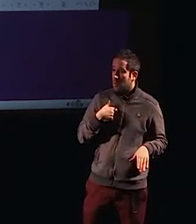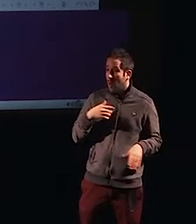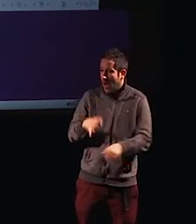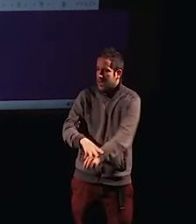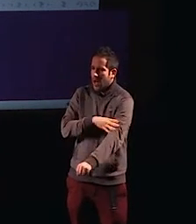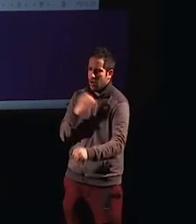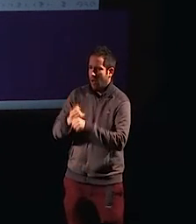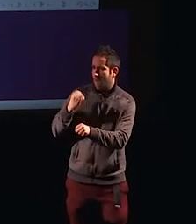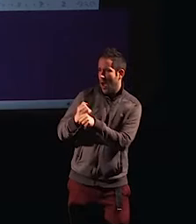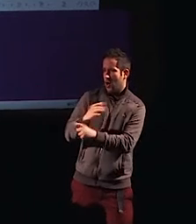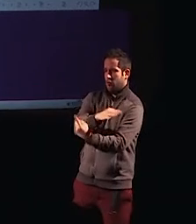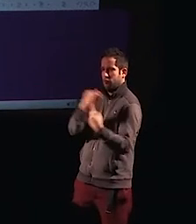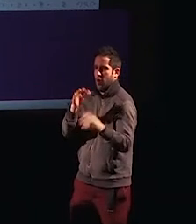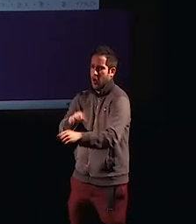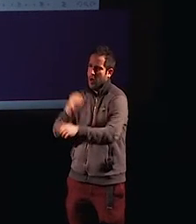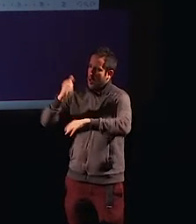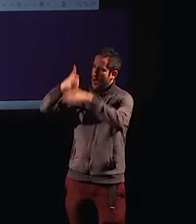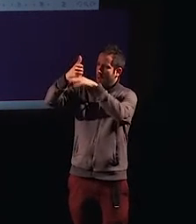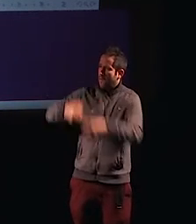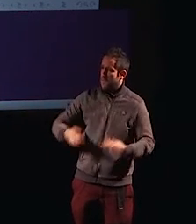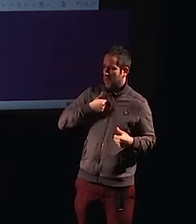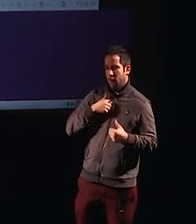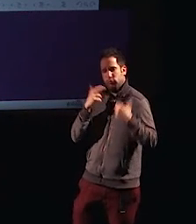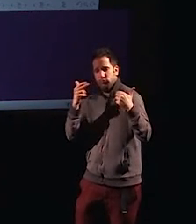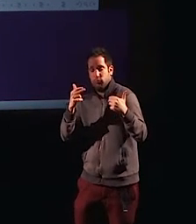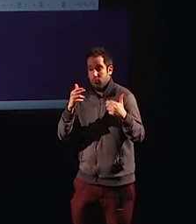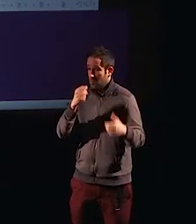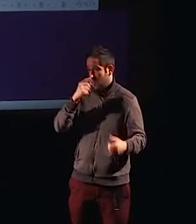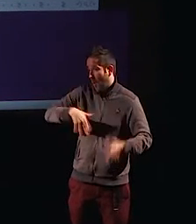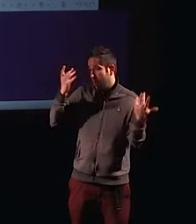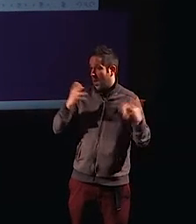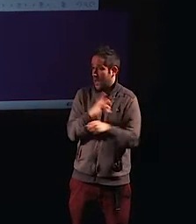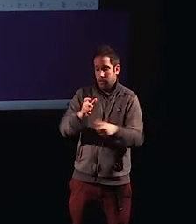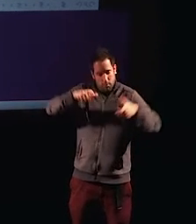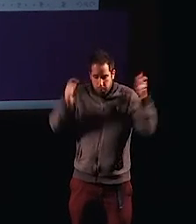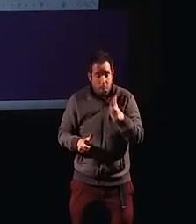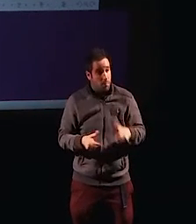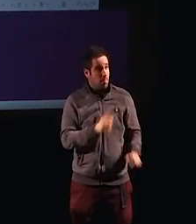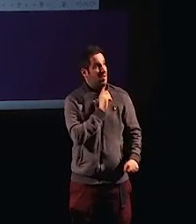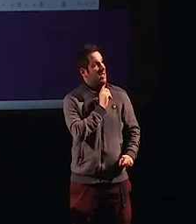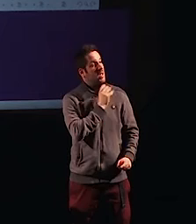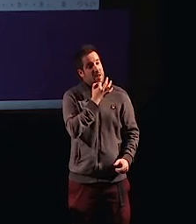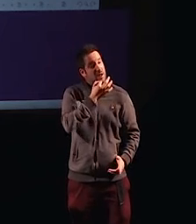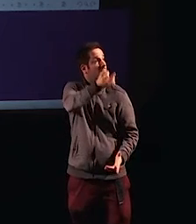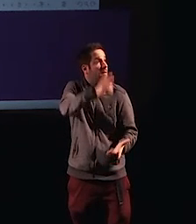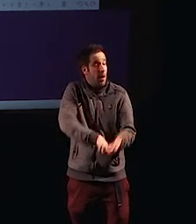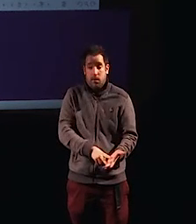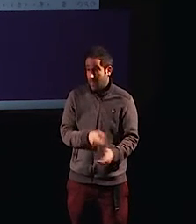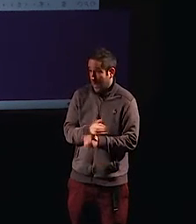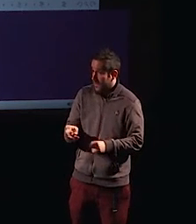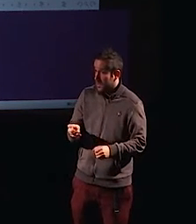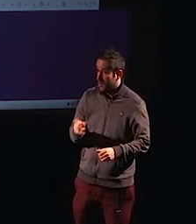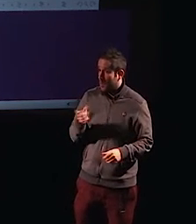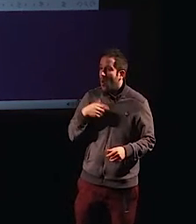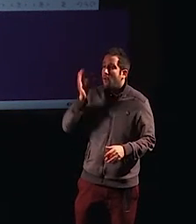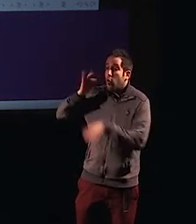carrière, je vais exploser toute ma vie privée parce que c'est impossible d'avoir une vie privée dans des conditions pareilles, je vais faire la croix sur